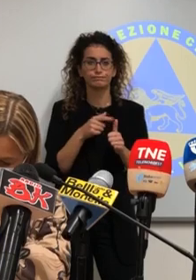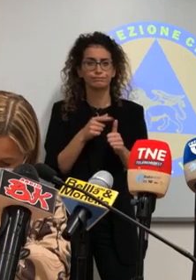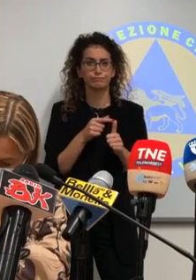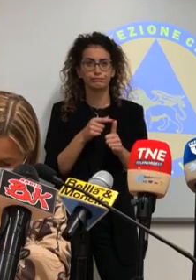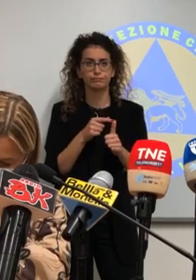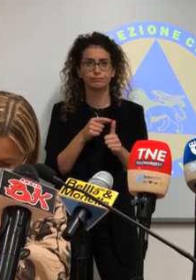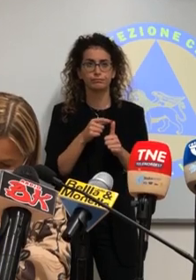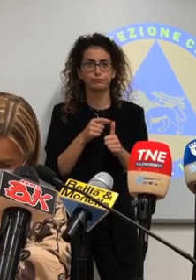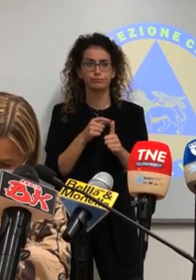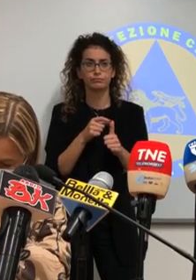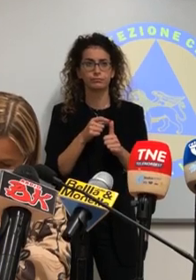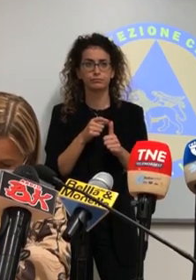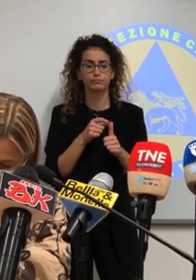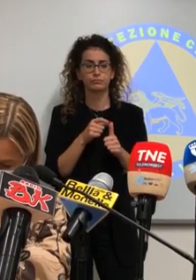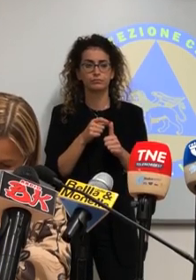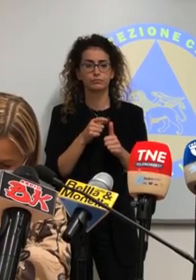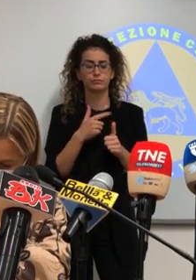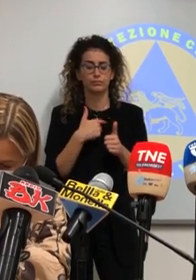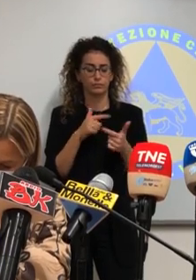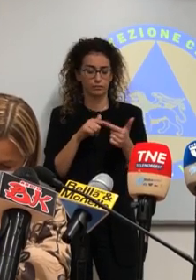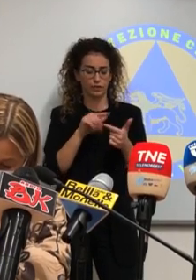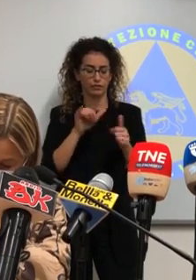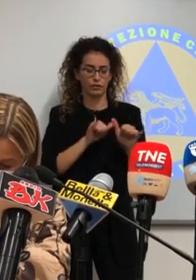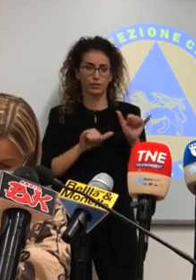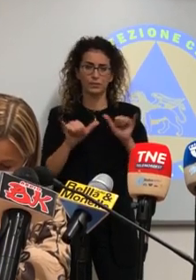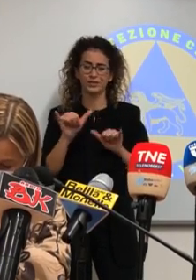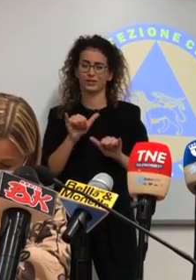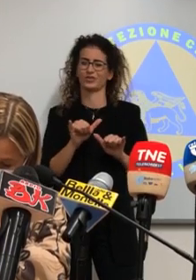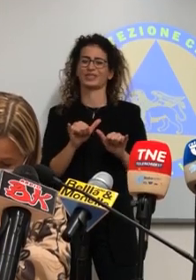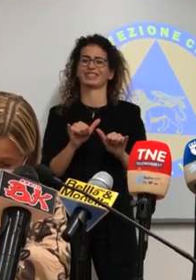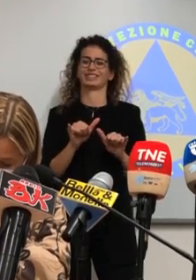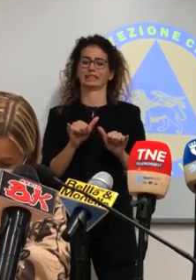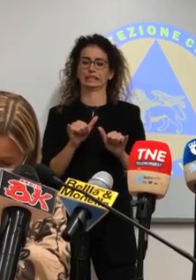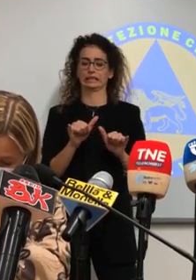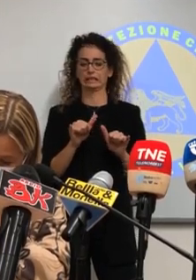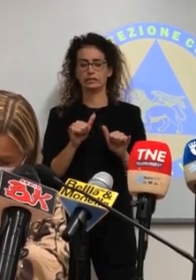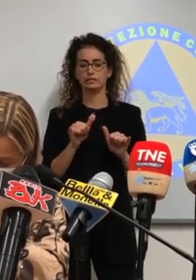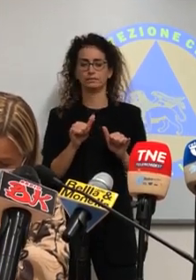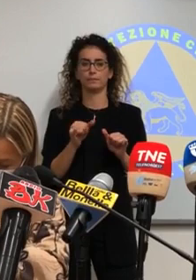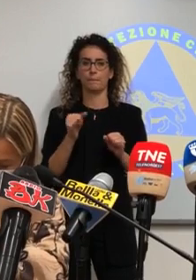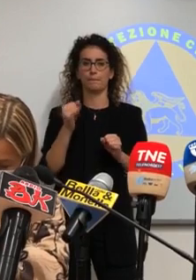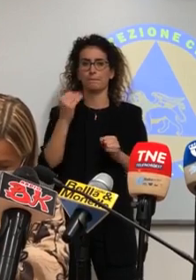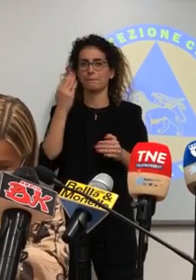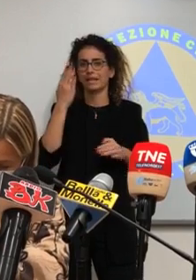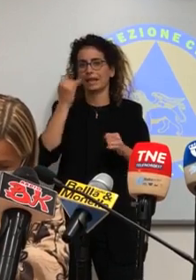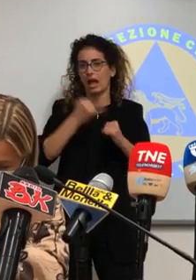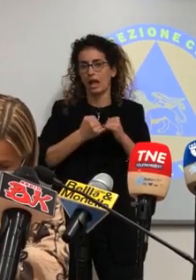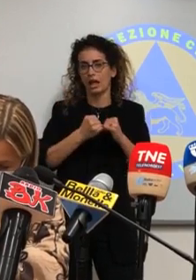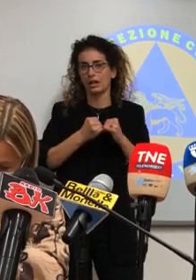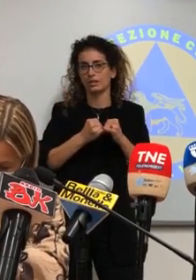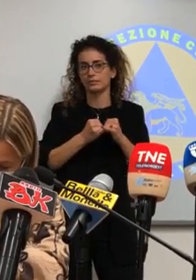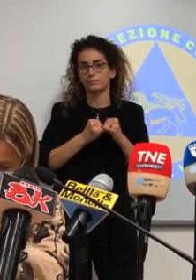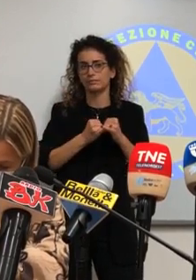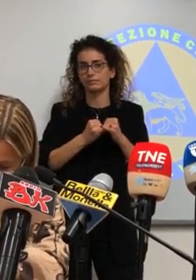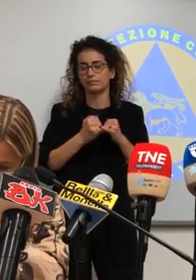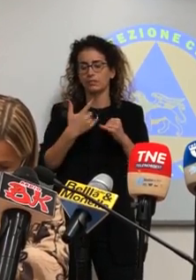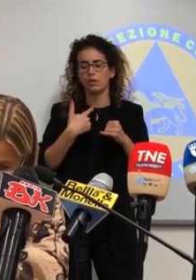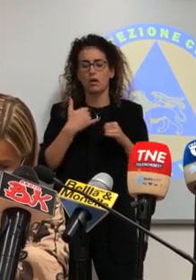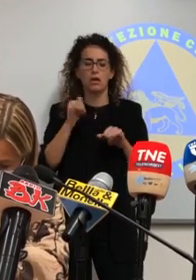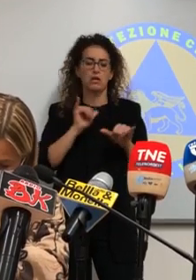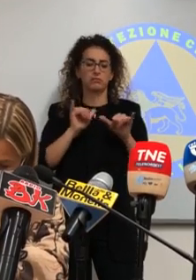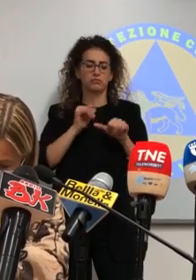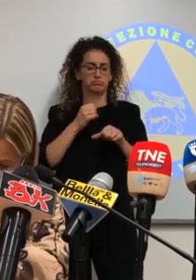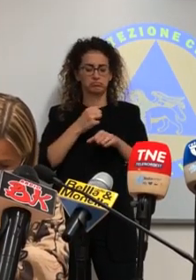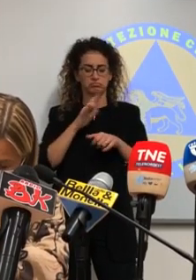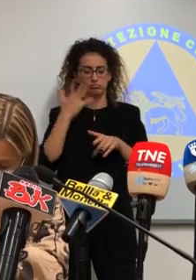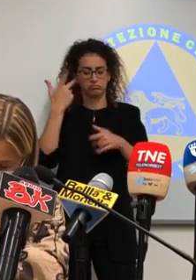solo delle informazioni, e noi, abdicando al ruolo di informare, lo abbiamo delegato